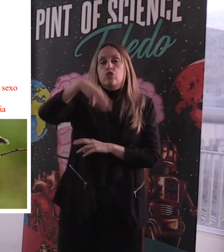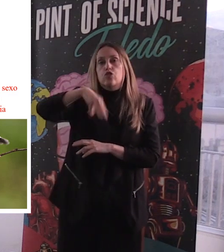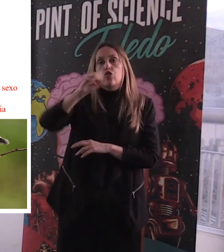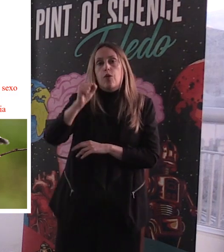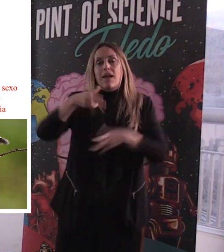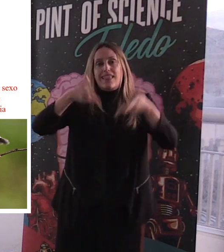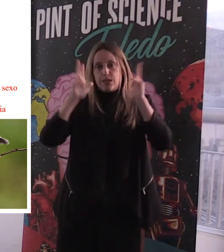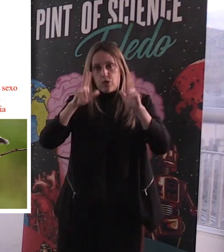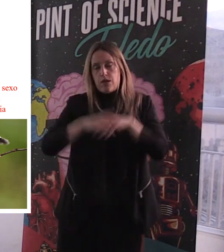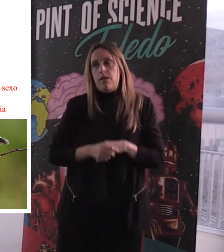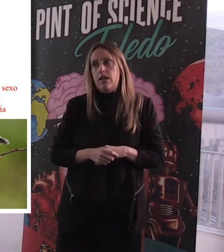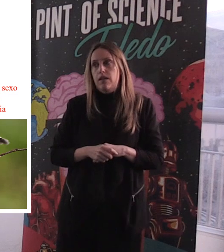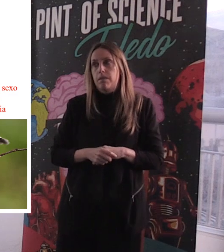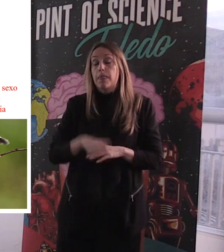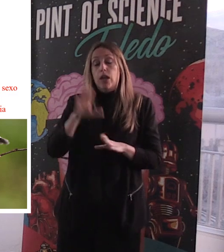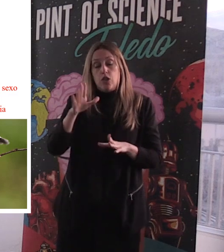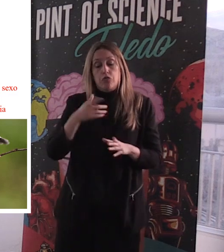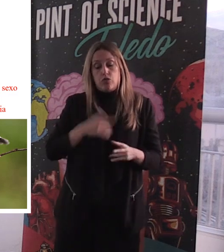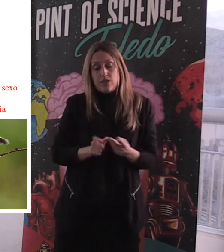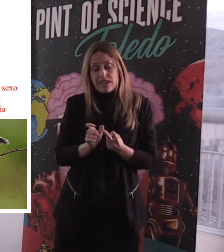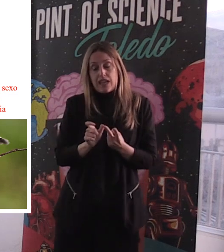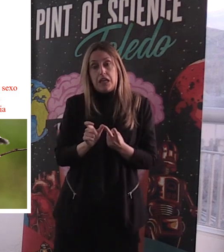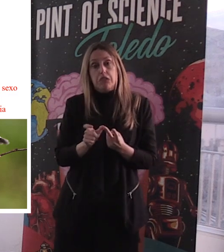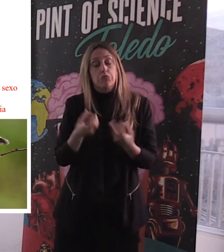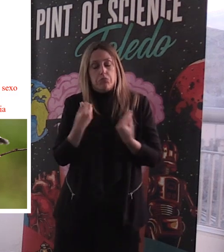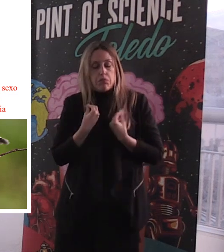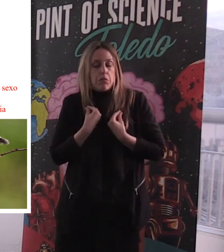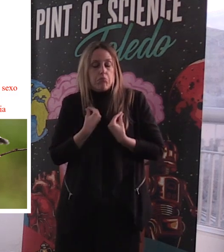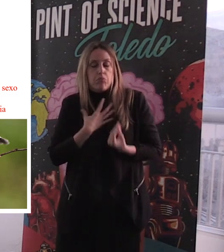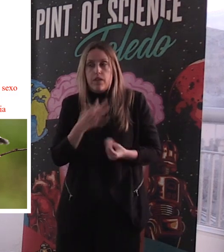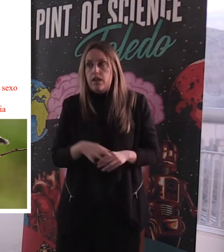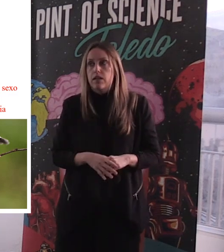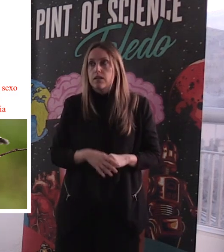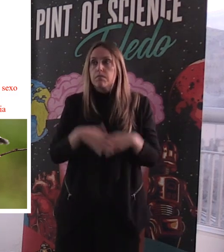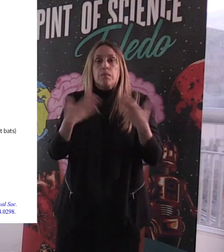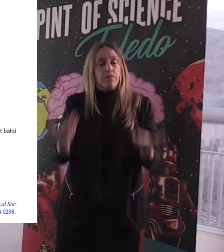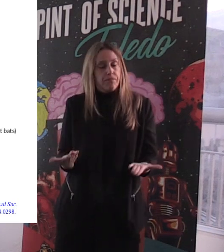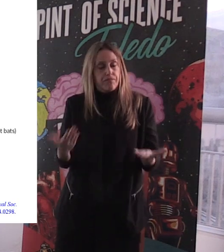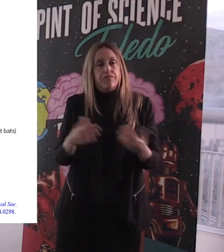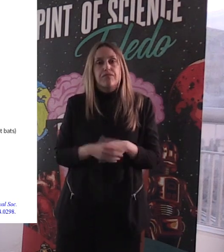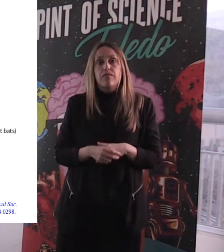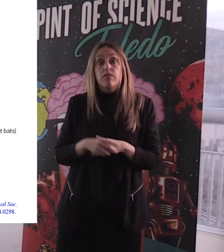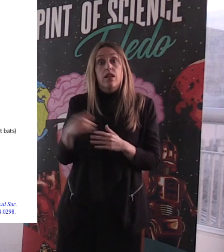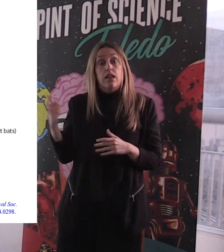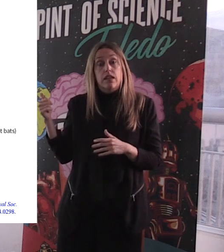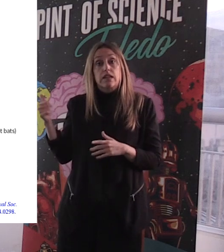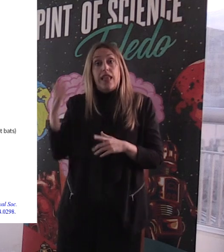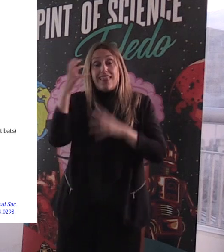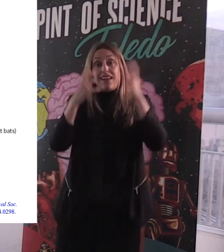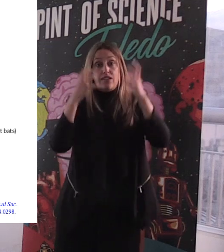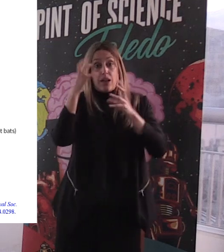en los hijos, tus genes pueden sobrevivir. Vale, y así la mayoría de las